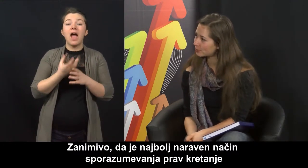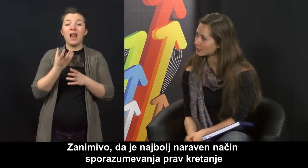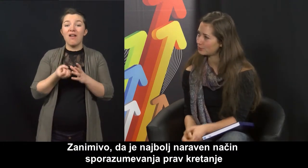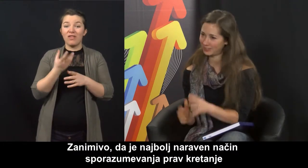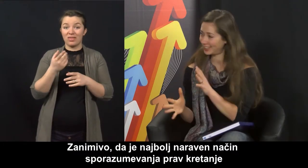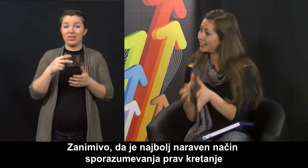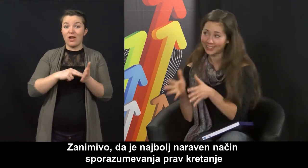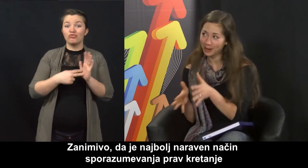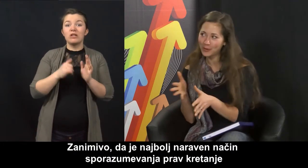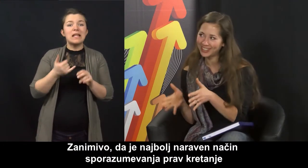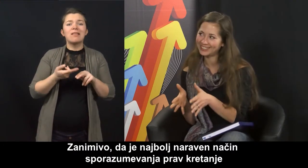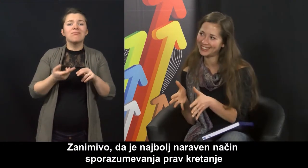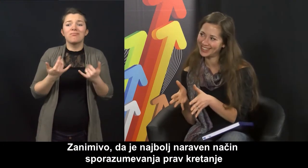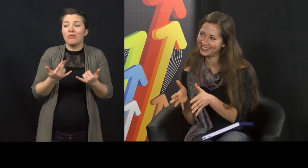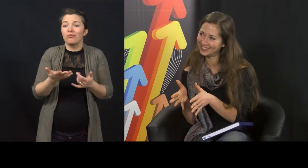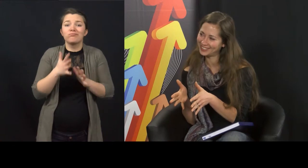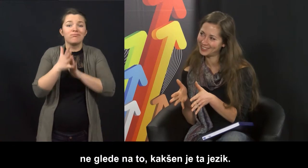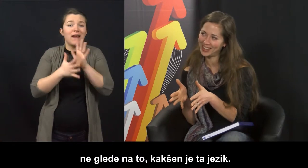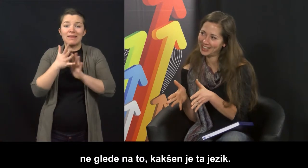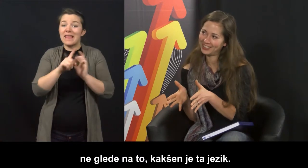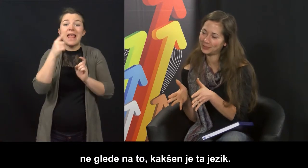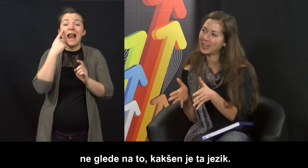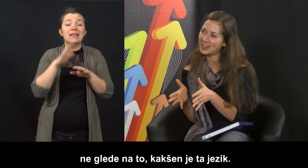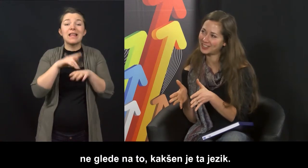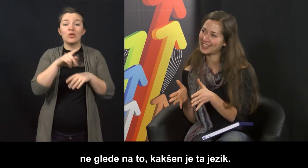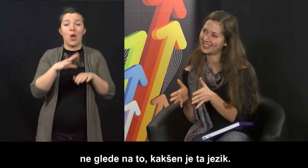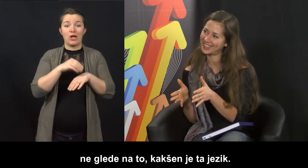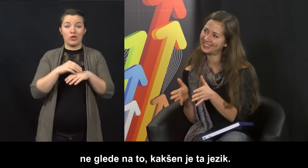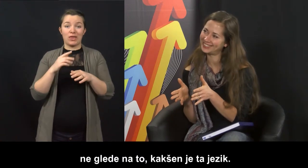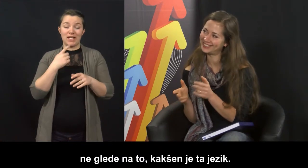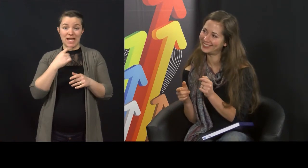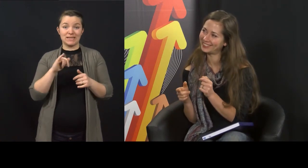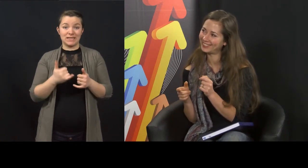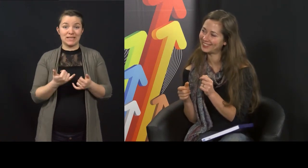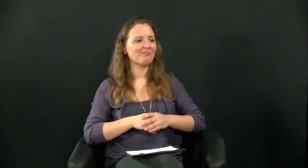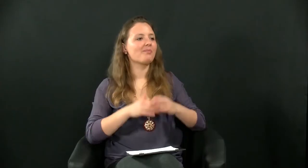način sporazumevanja je ravno kretanje, ne glede na to, kakšen jezik je.